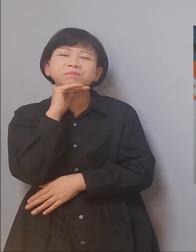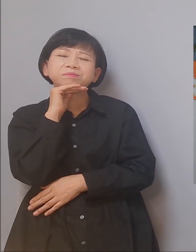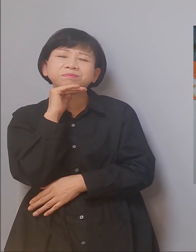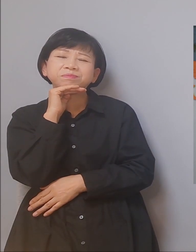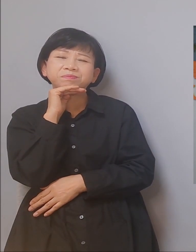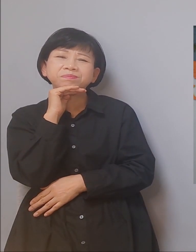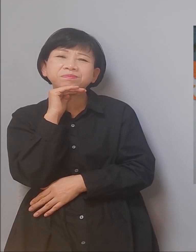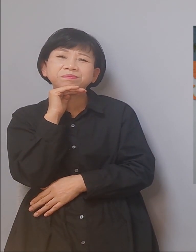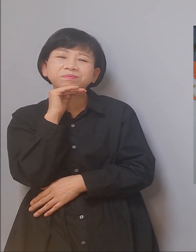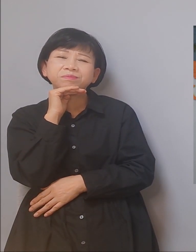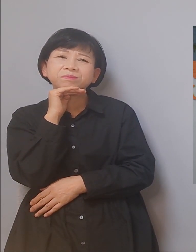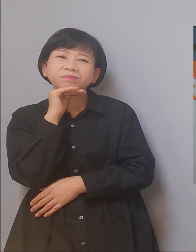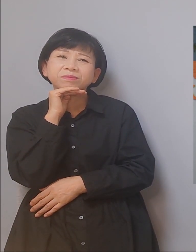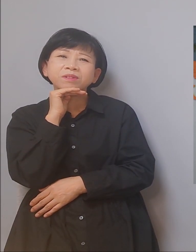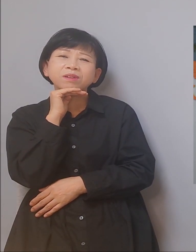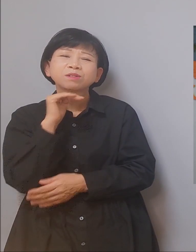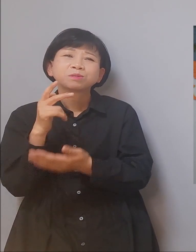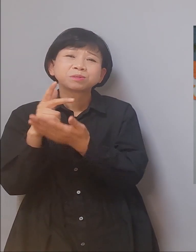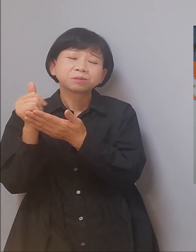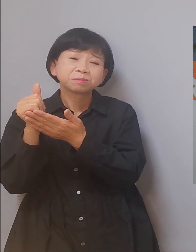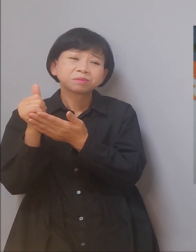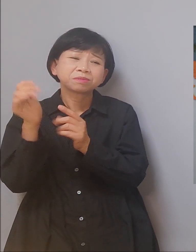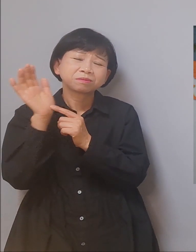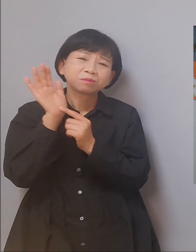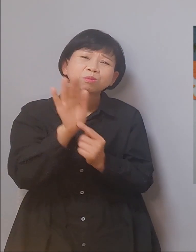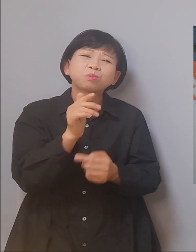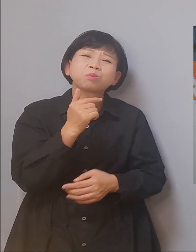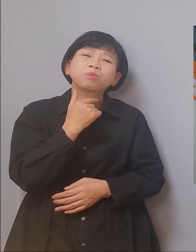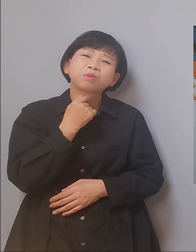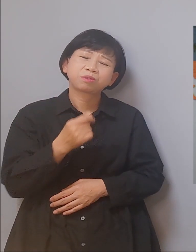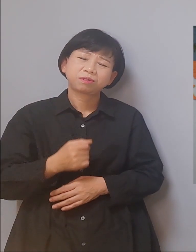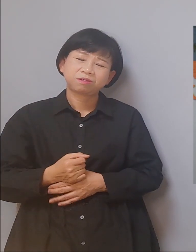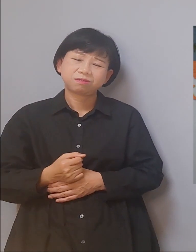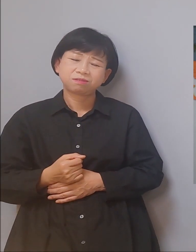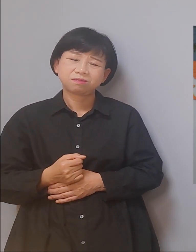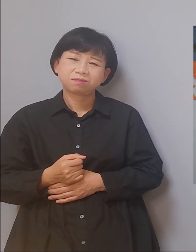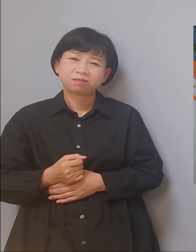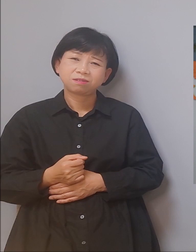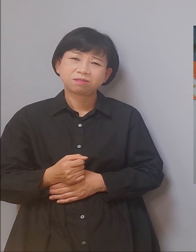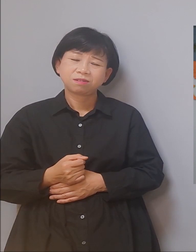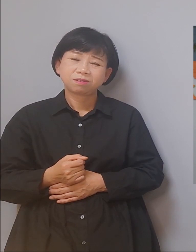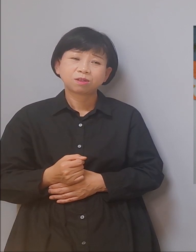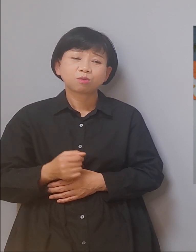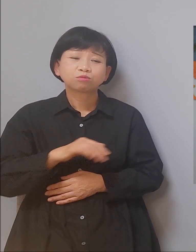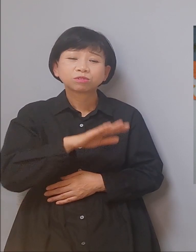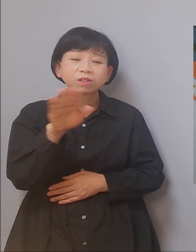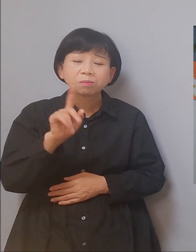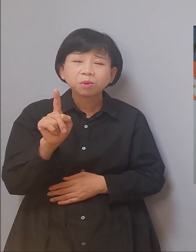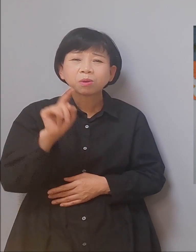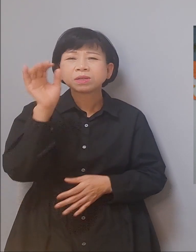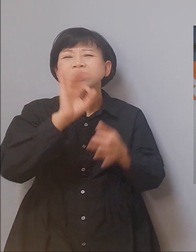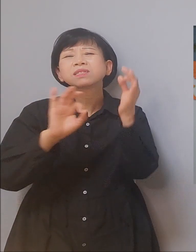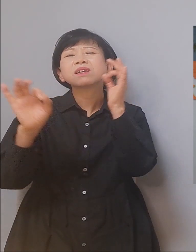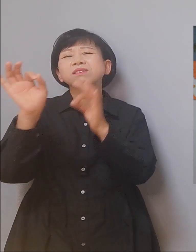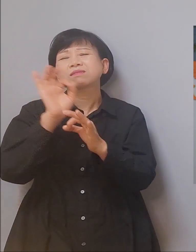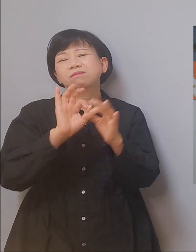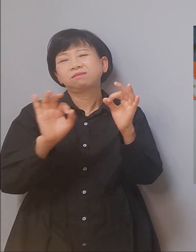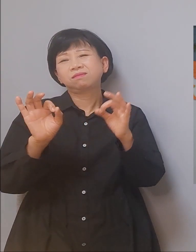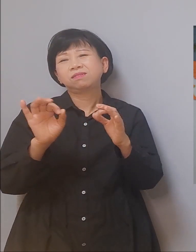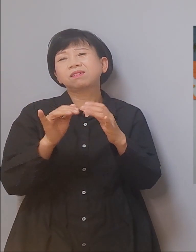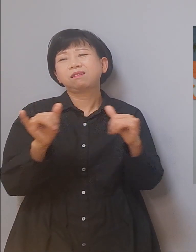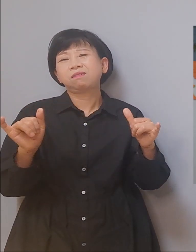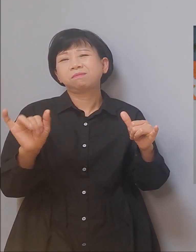주님은 드러내고자 하시거든요. 그 드러내시는 하나님을 찾으시는 저와 여러분이 되기를 소망합니다.